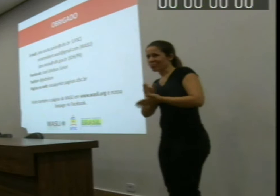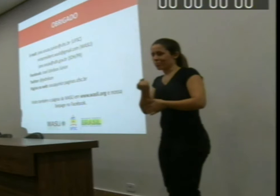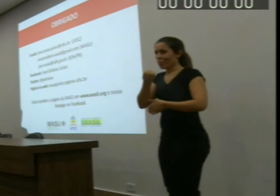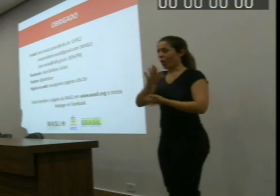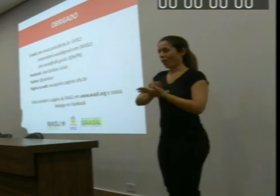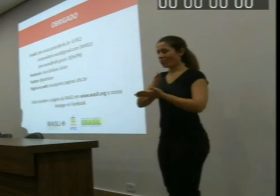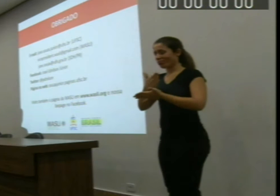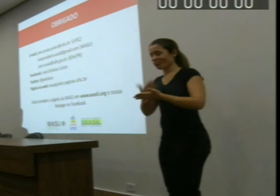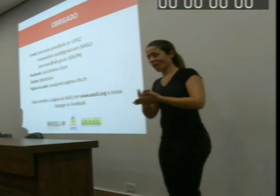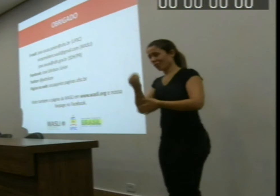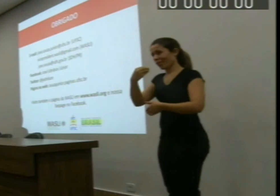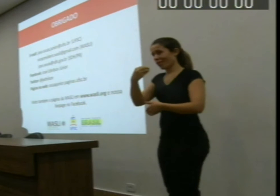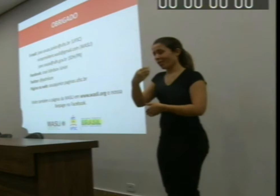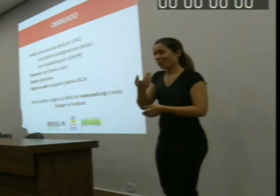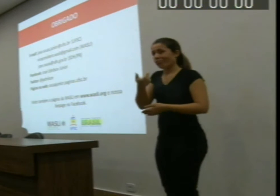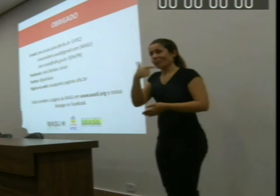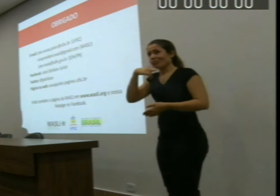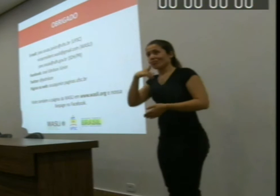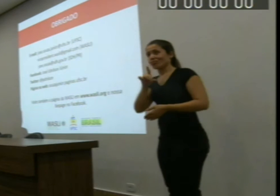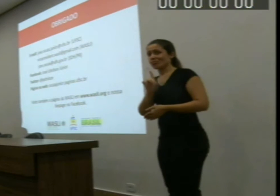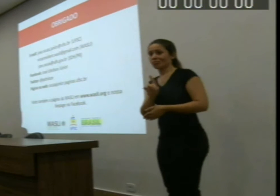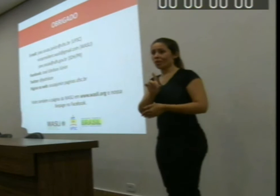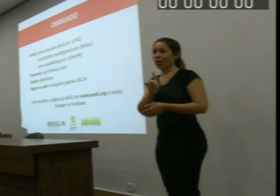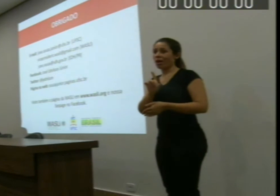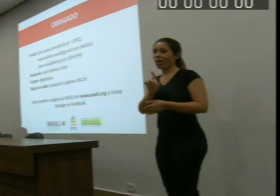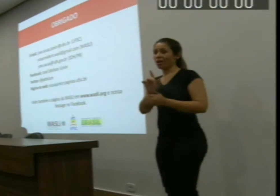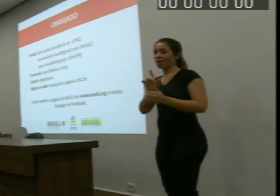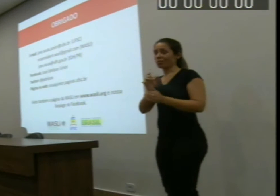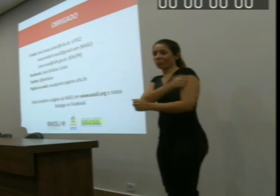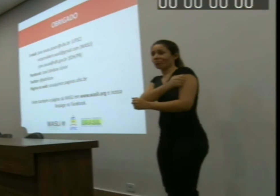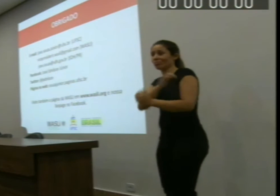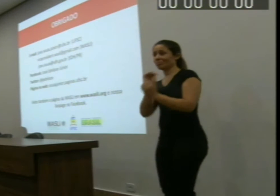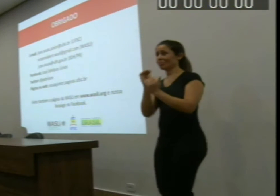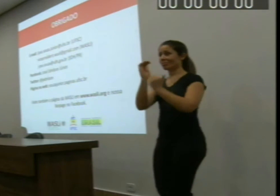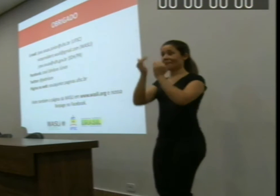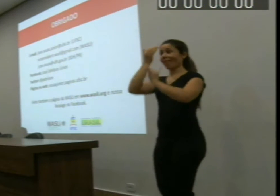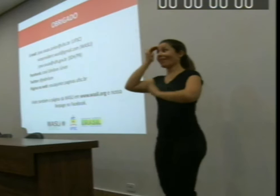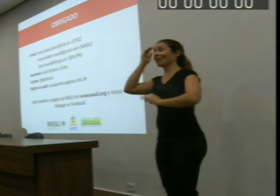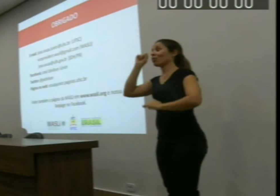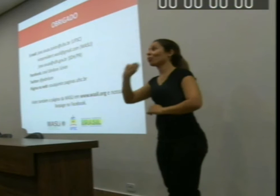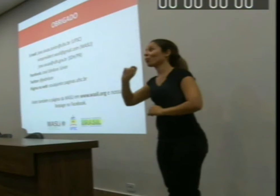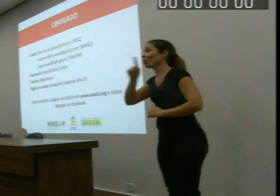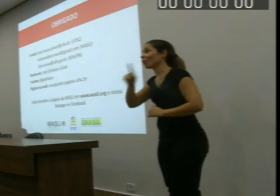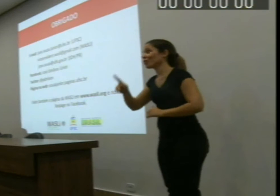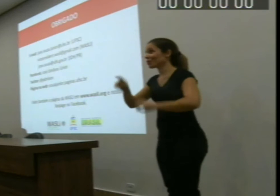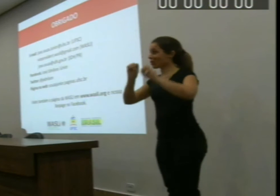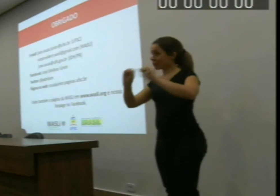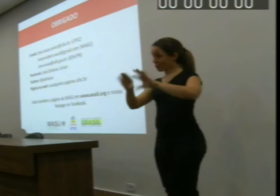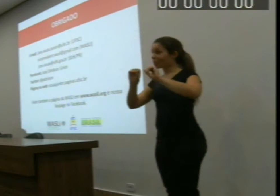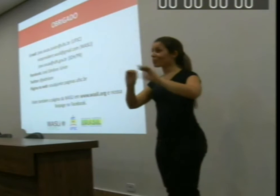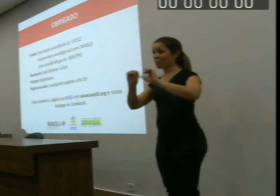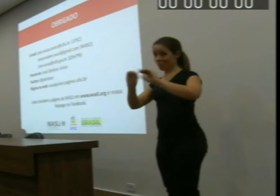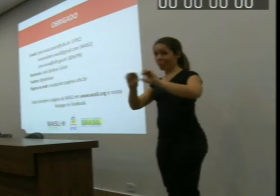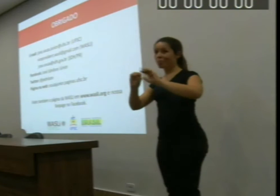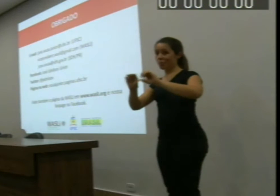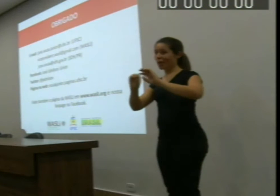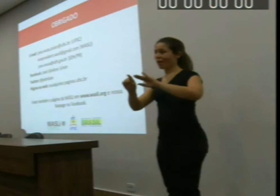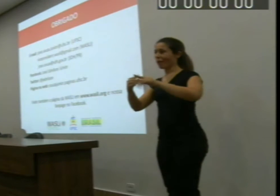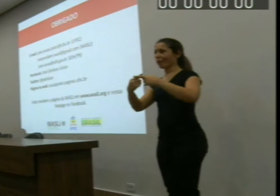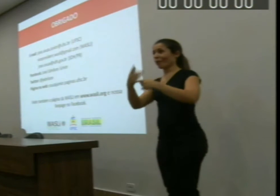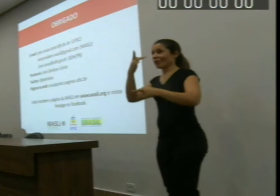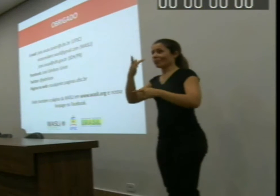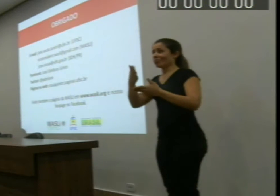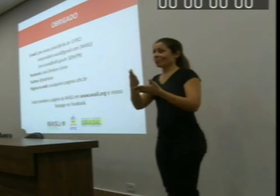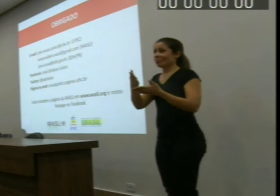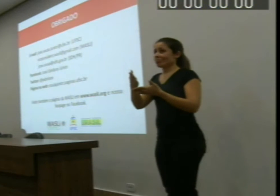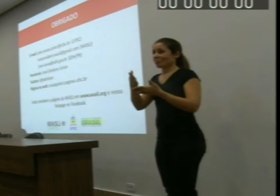processo acontece do professor alunos eh ouvintes eh mas para ali no intérprete porque ele não interpreta adequadamente